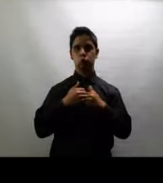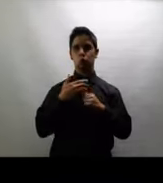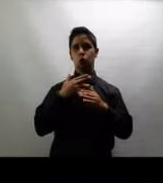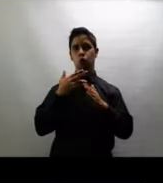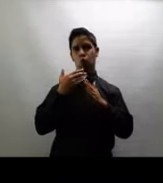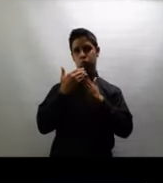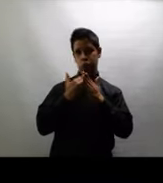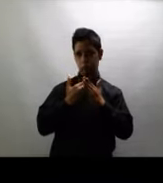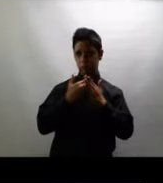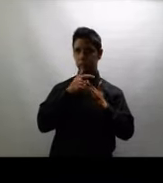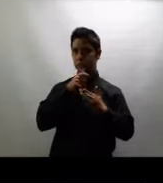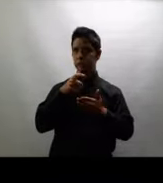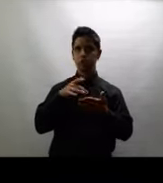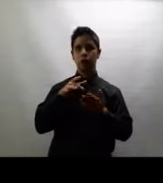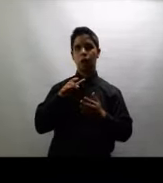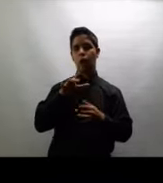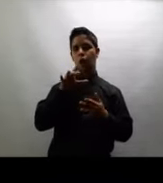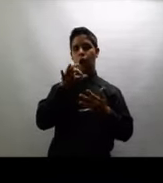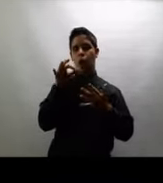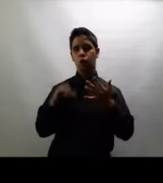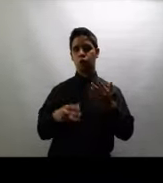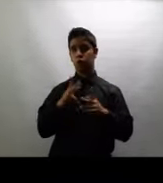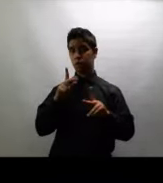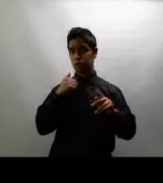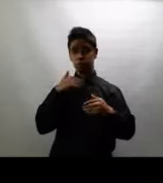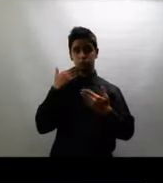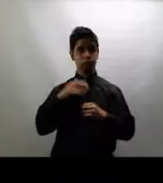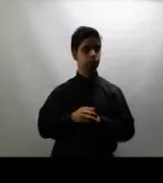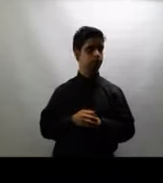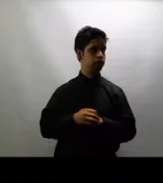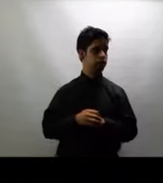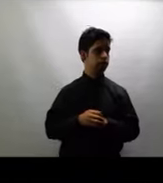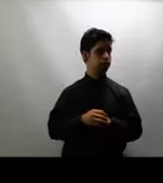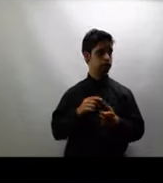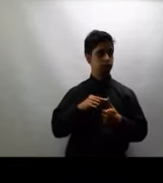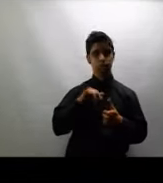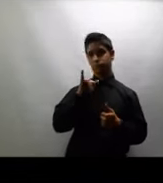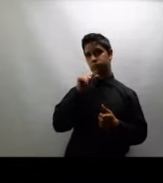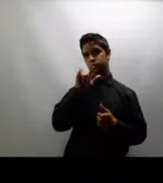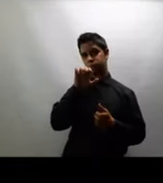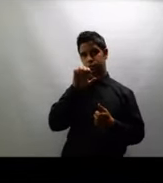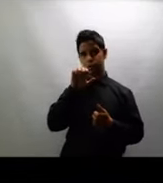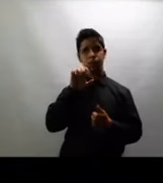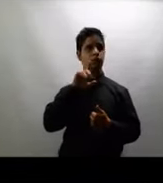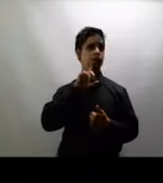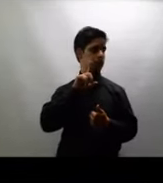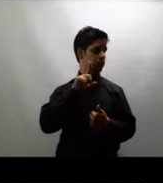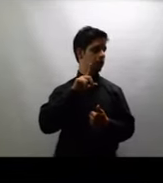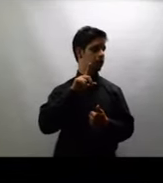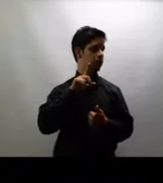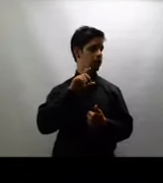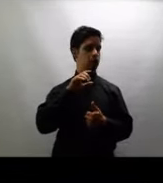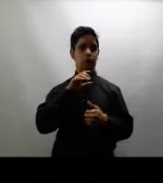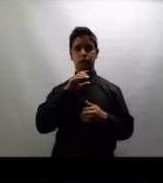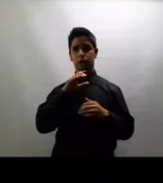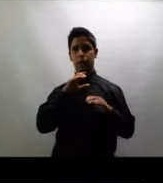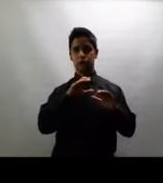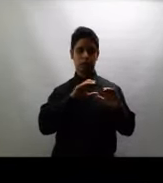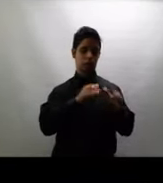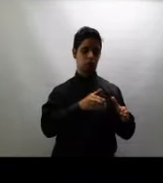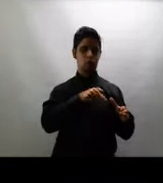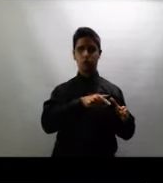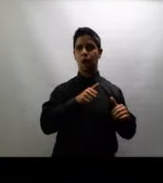nominaciones. ¡Ay, sí! Cuéntanos. ¿A que tú no sabes quién cayó? Ile. Y le está en la categoría